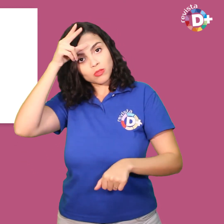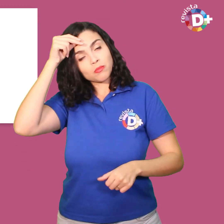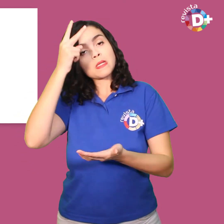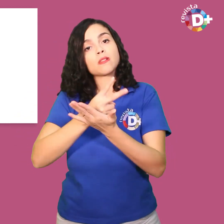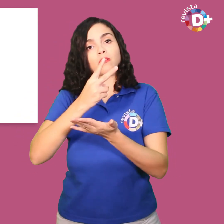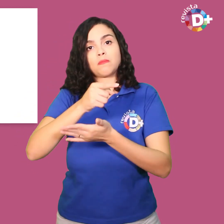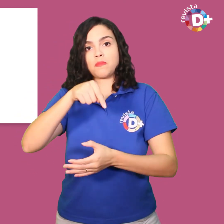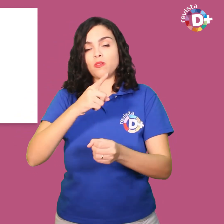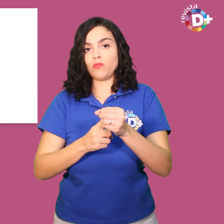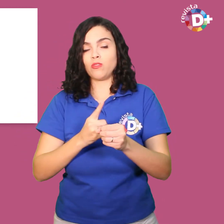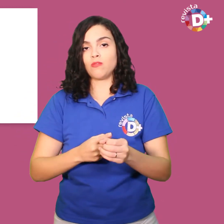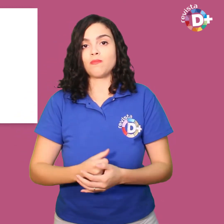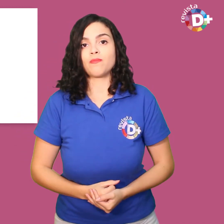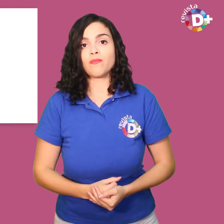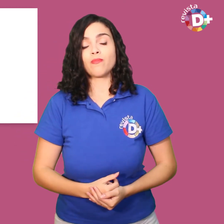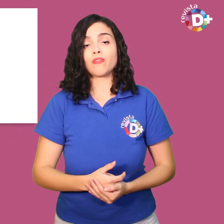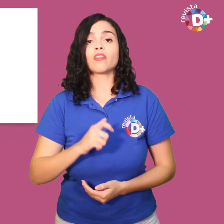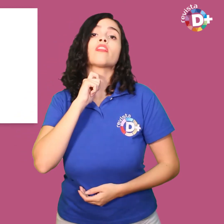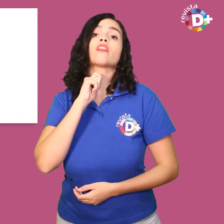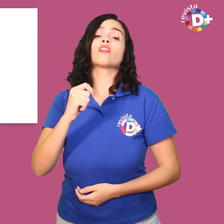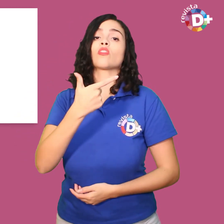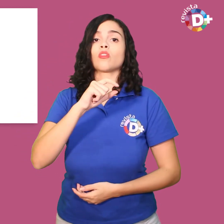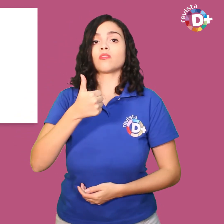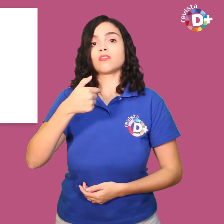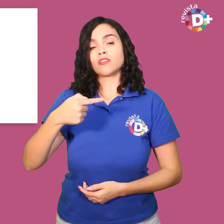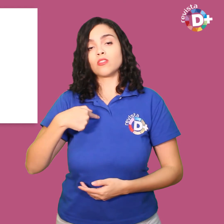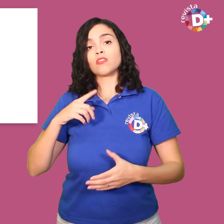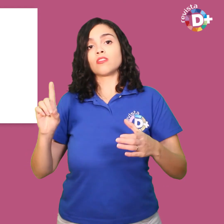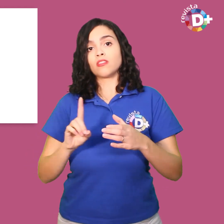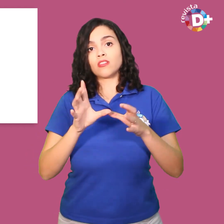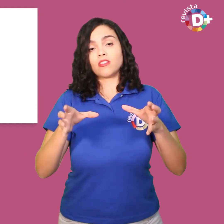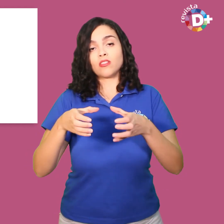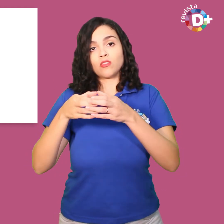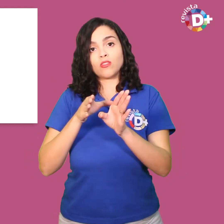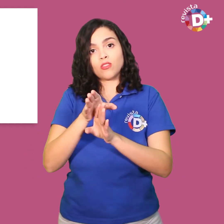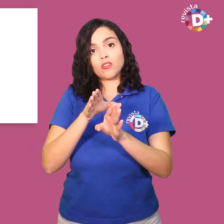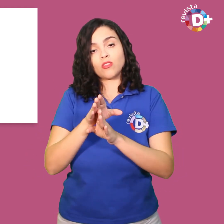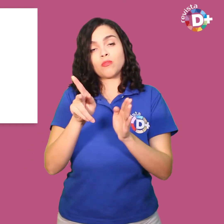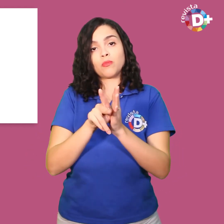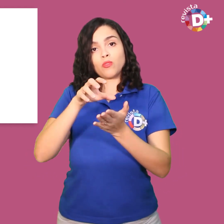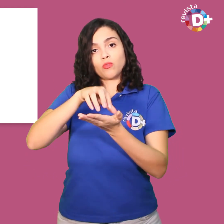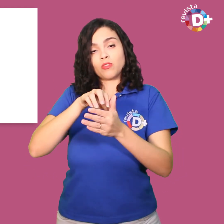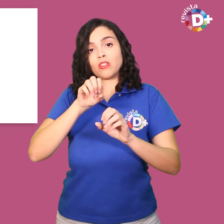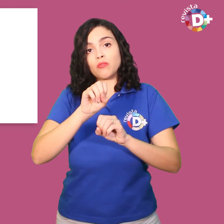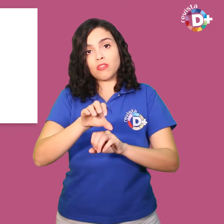desse mesmo município. Desde abril de 2017, integro a equipe da tutoria do Núcleo da Educação à Distância